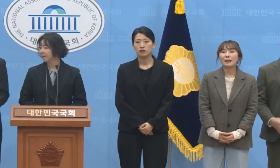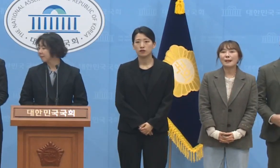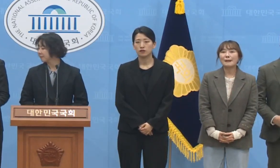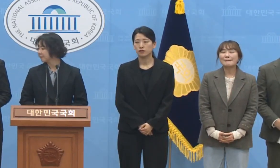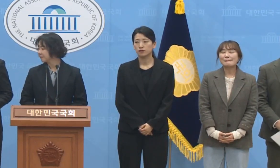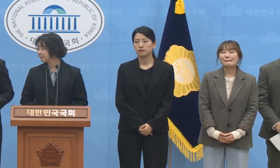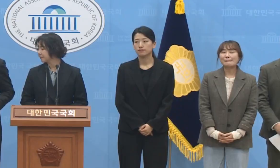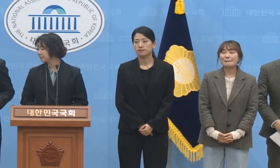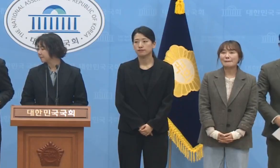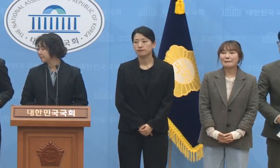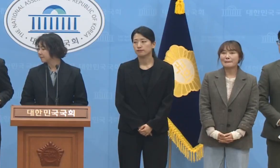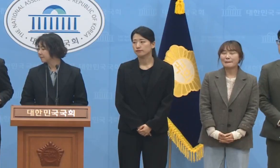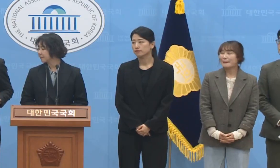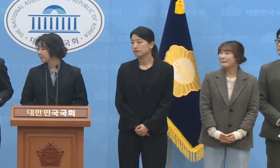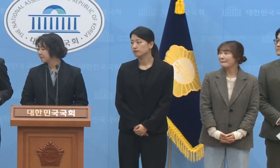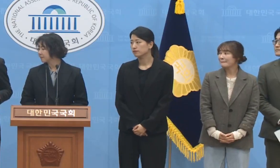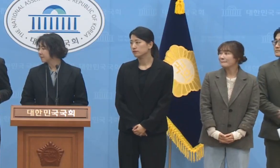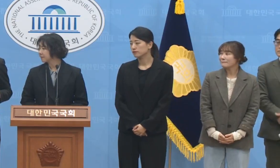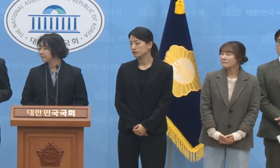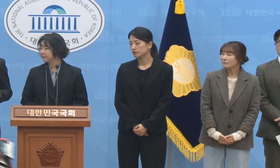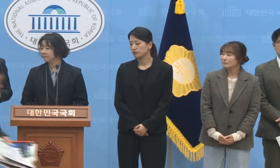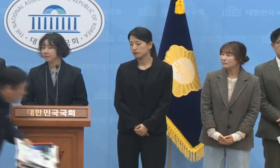네, 네.